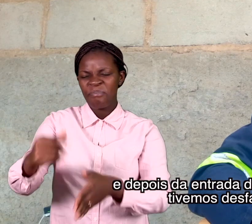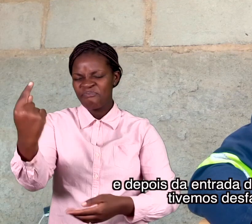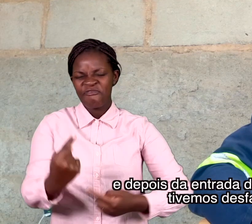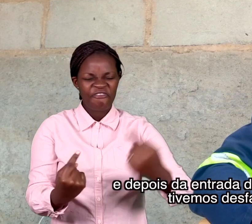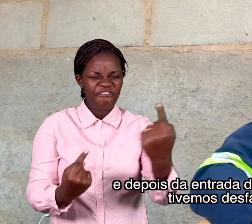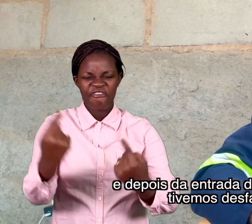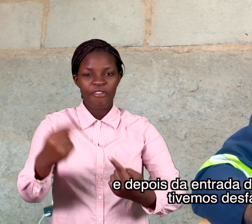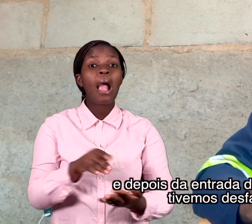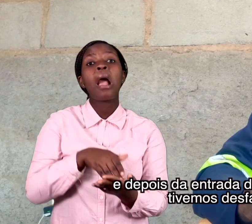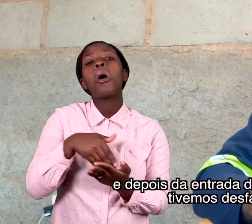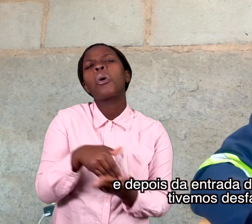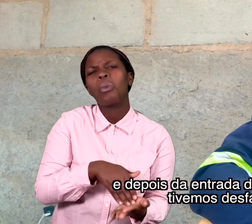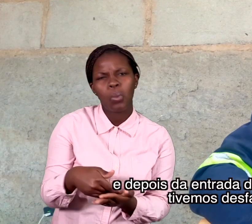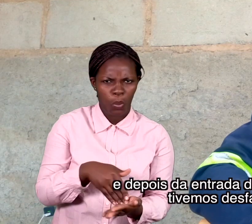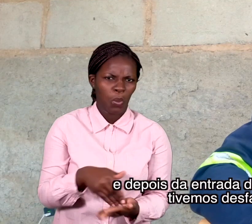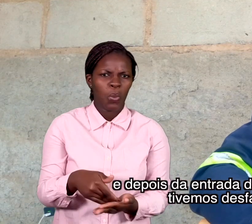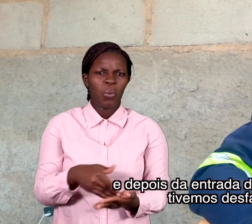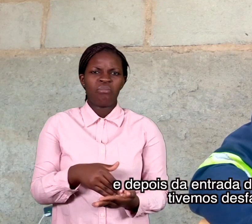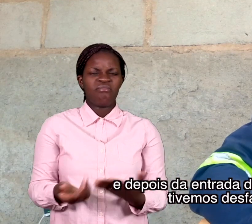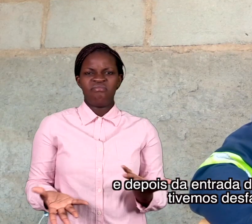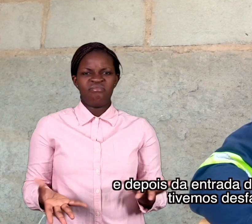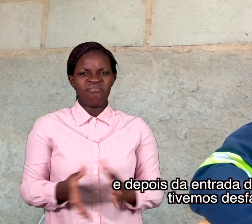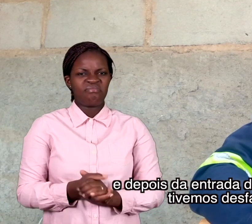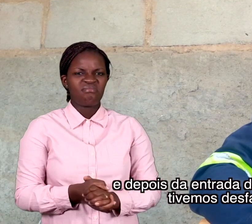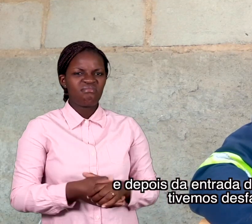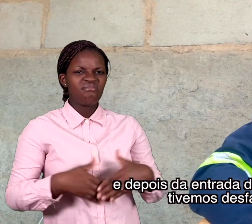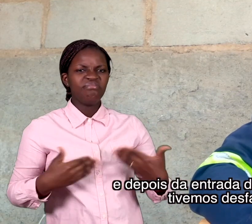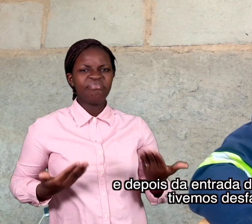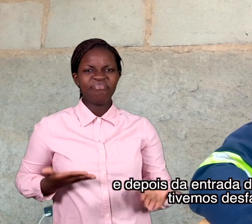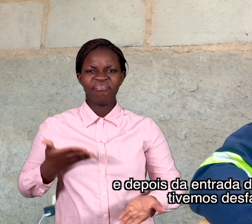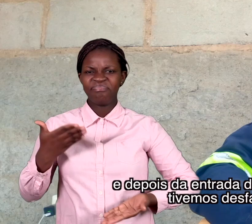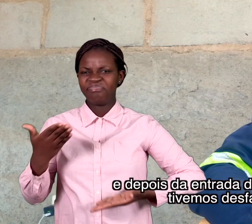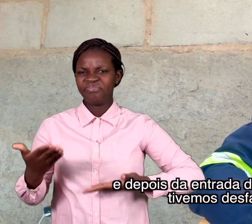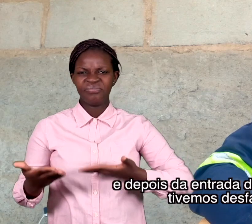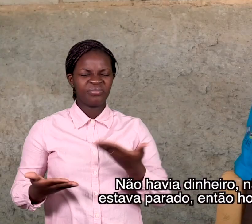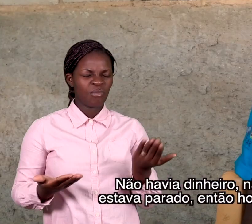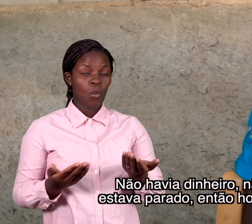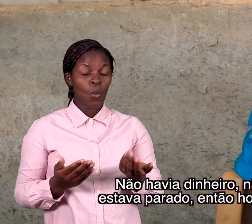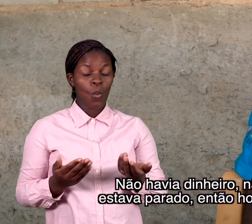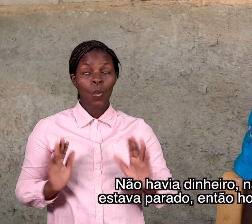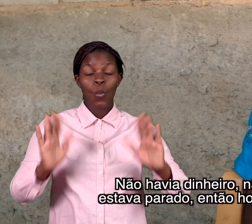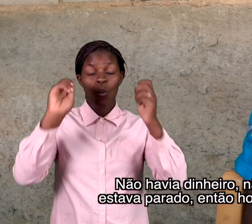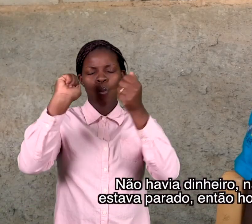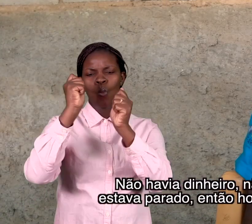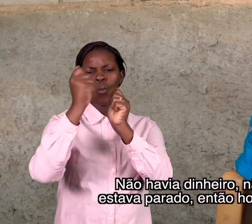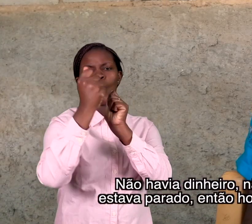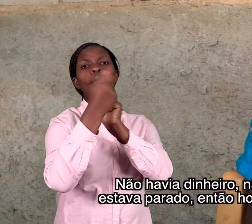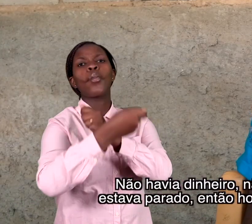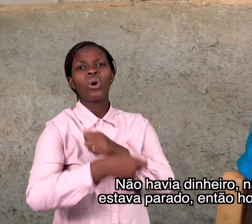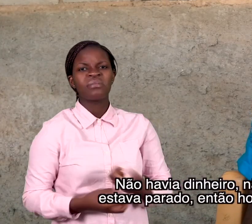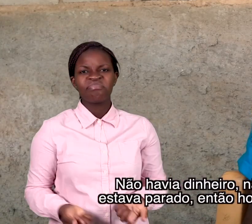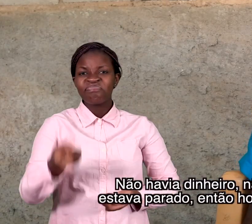tivemos muitos desfaltos e muita coisa mudou. Isso aqui não havia nenhum dinheiro,